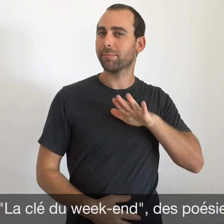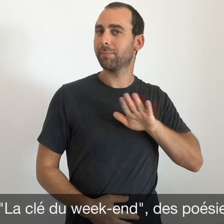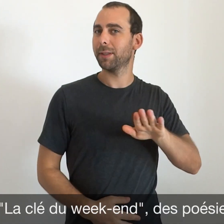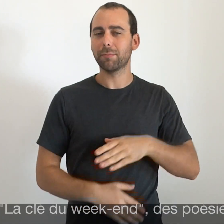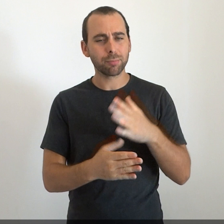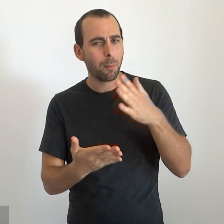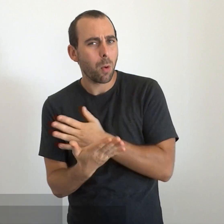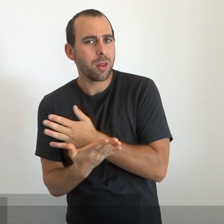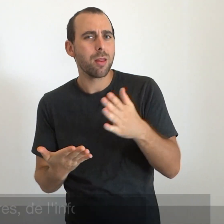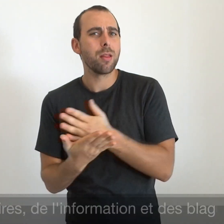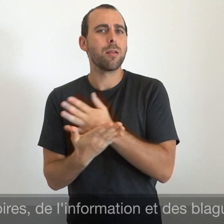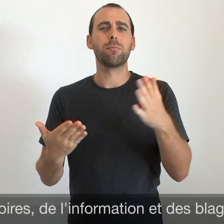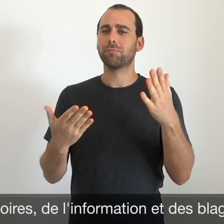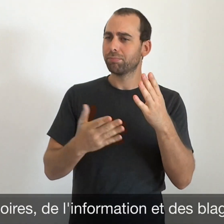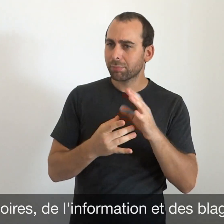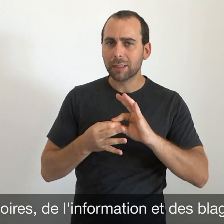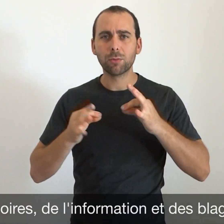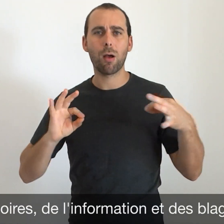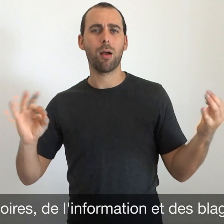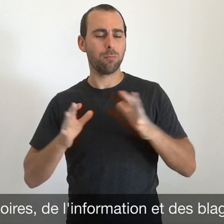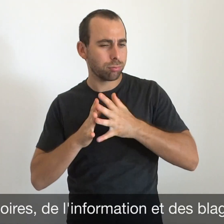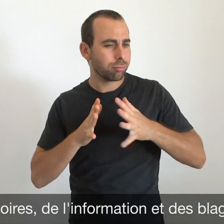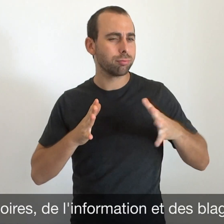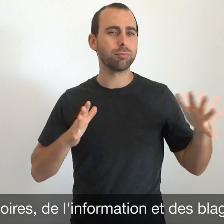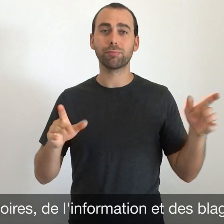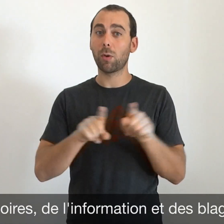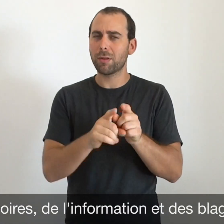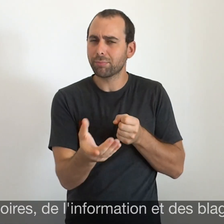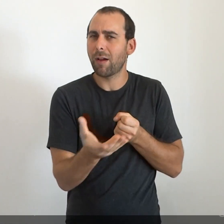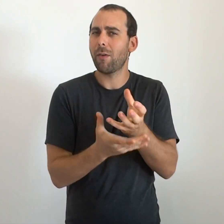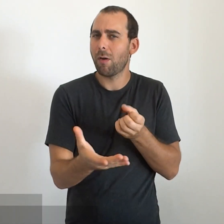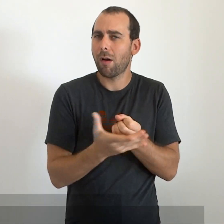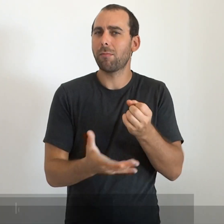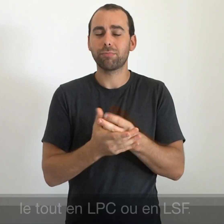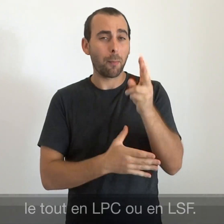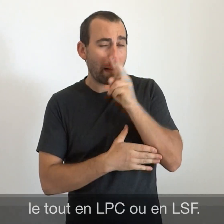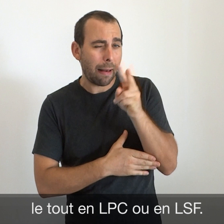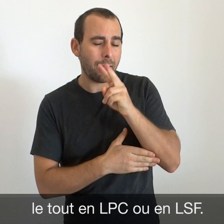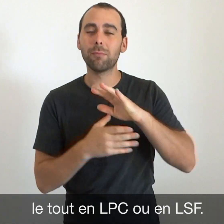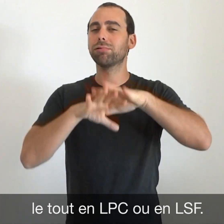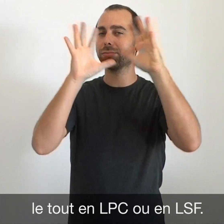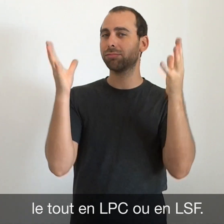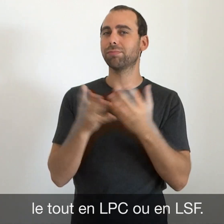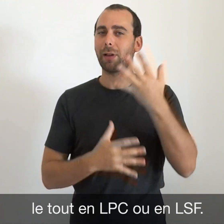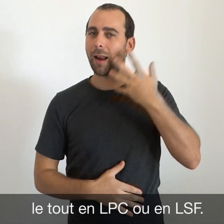des histoires, de l'information et des blagues, le tout en LPC ou en LSF.